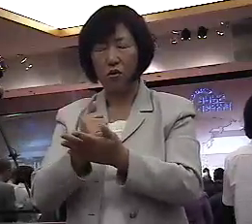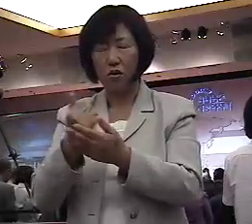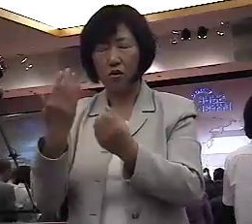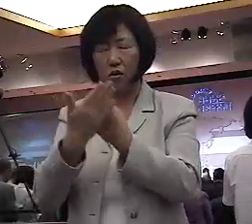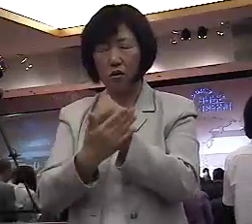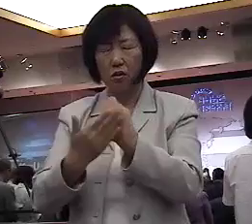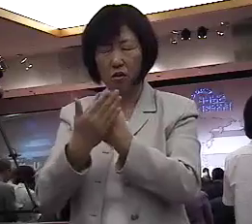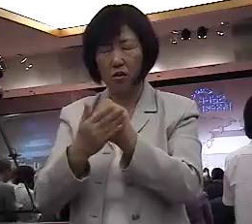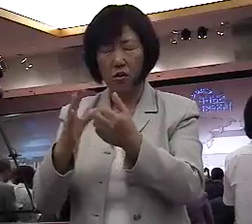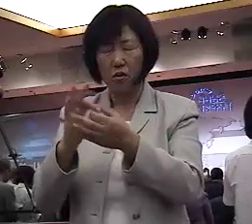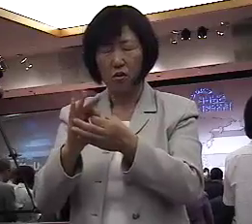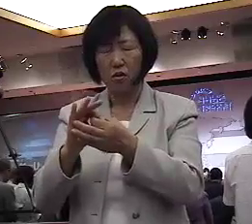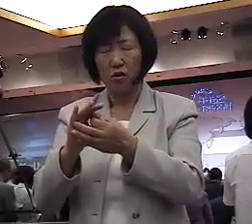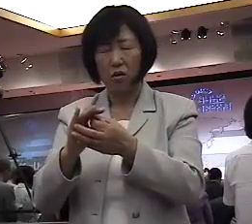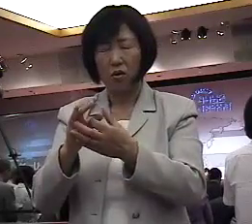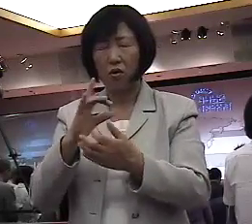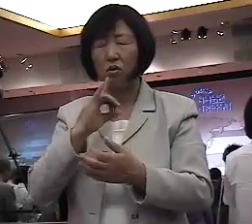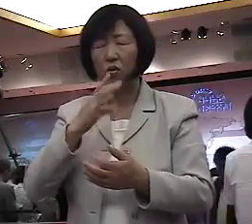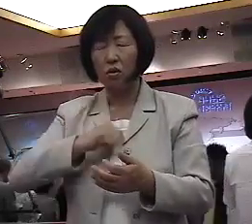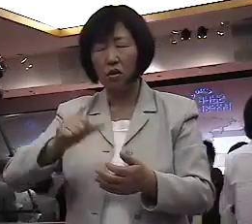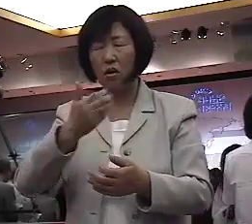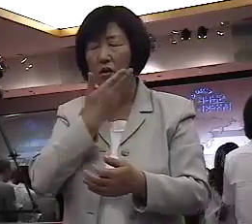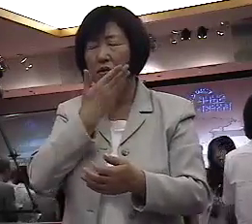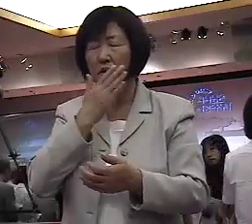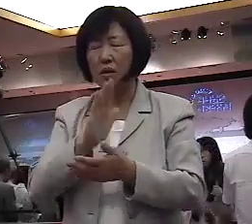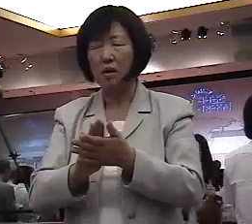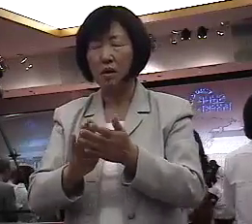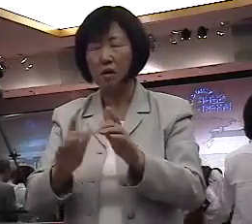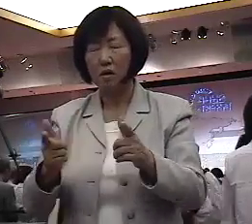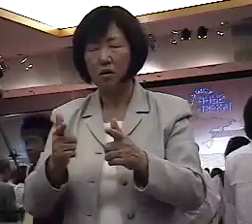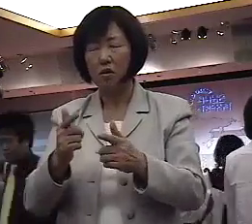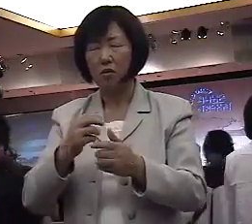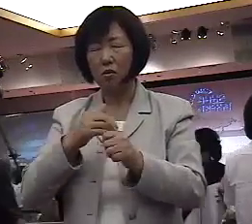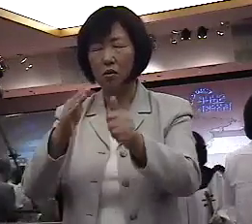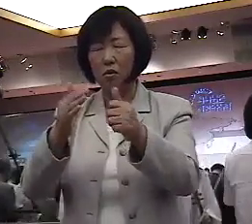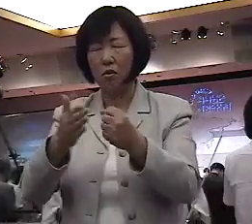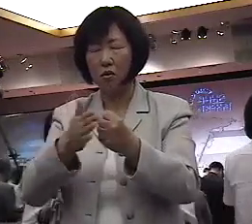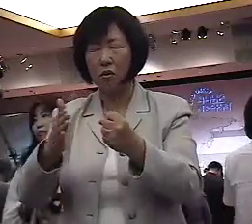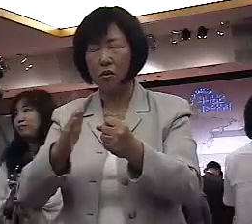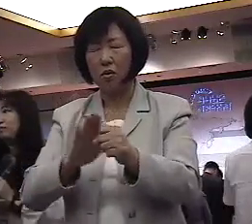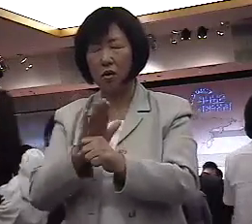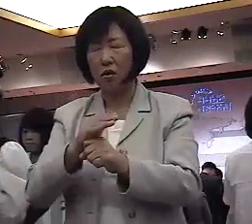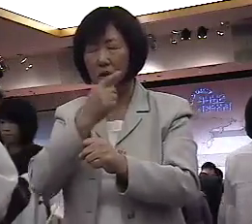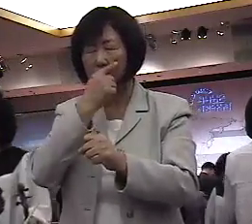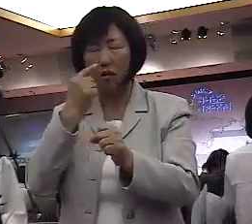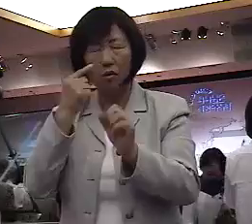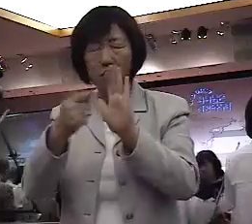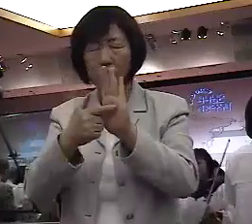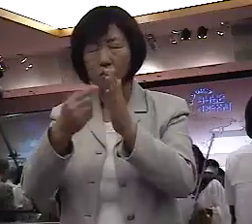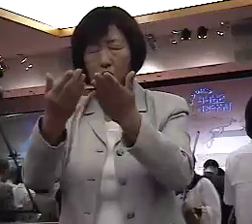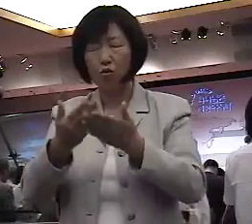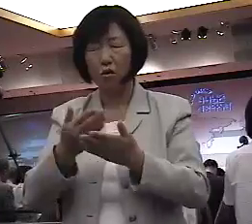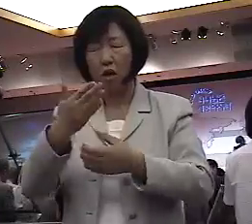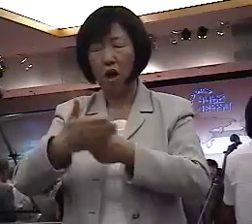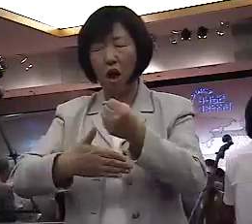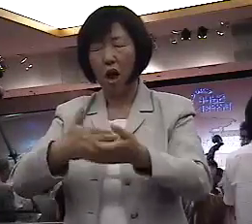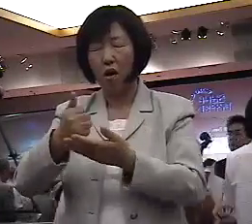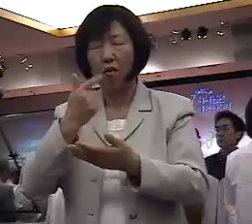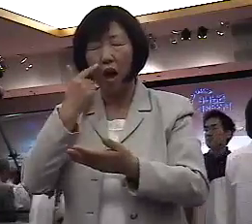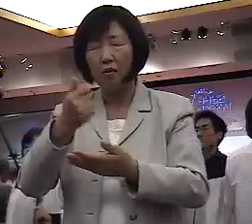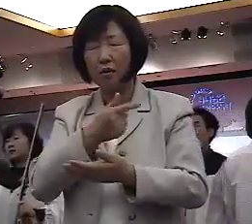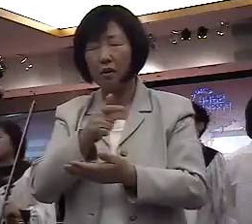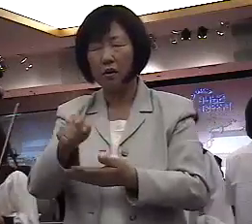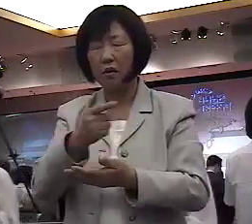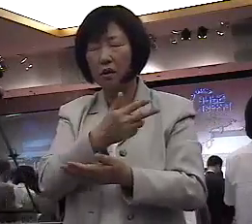은혜와 독생자를 아끼지 않고 보내주심으로 사랑을 증명해 주신 하나님 아버지의 그